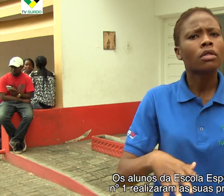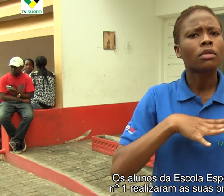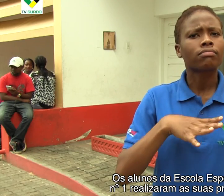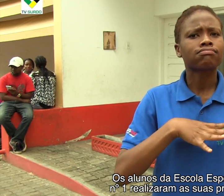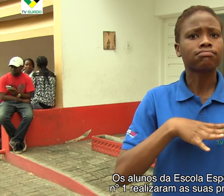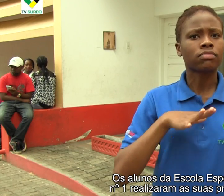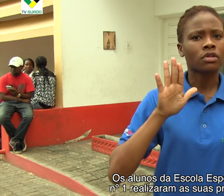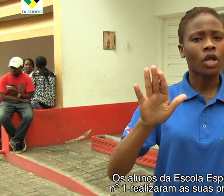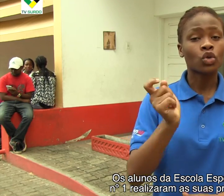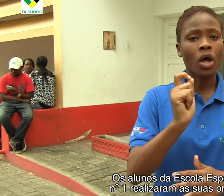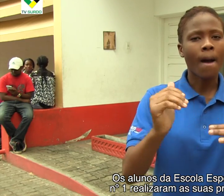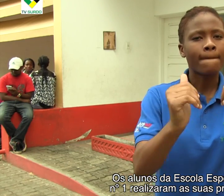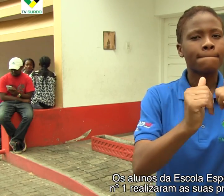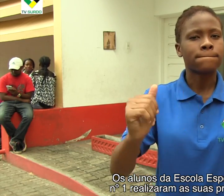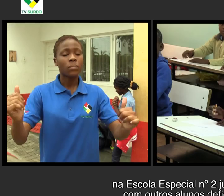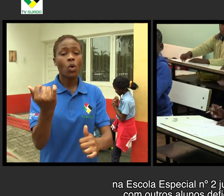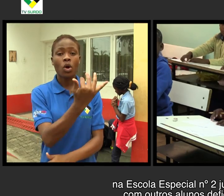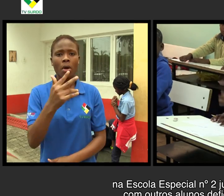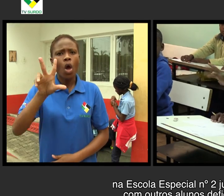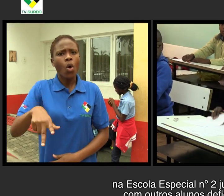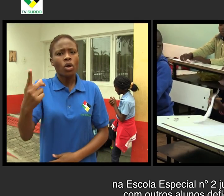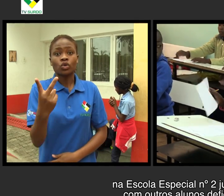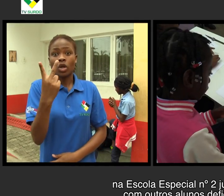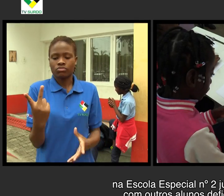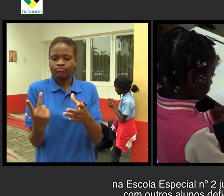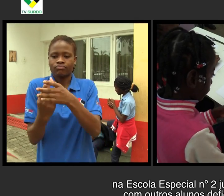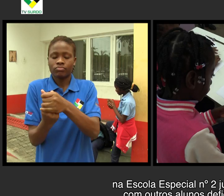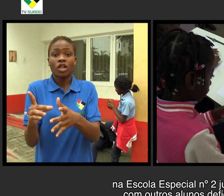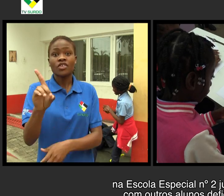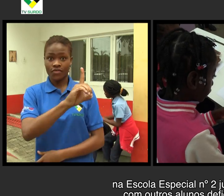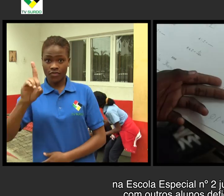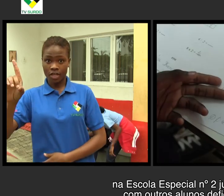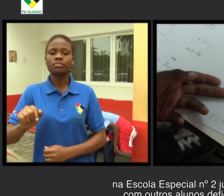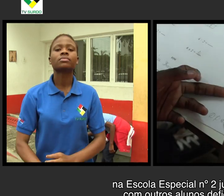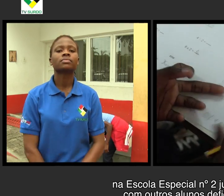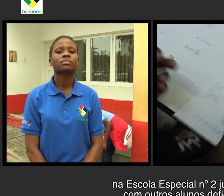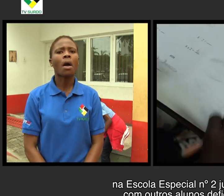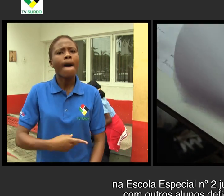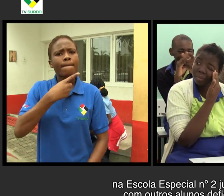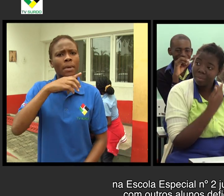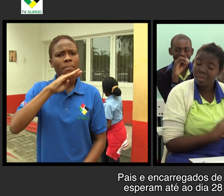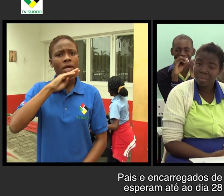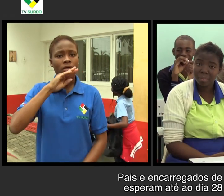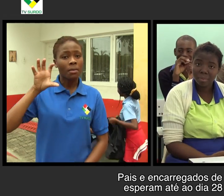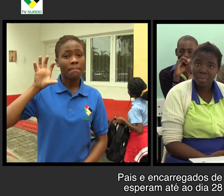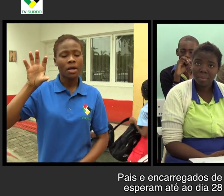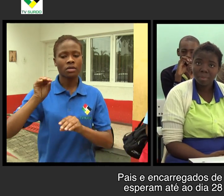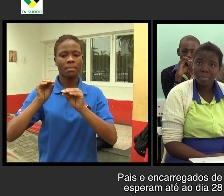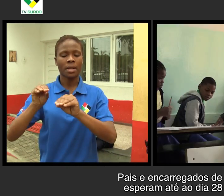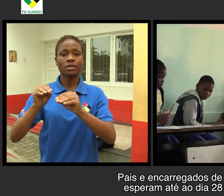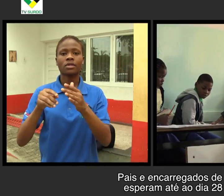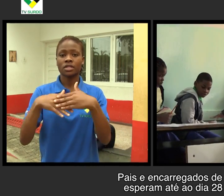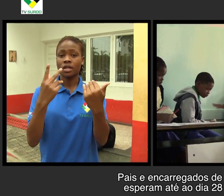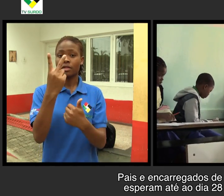Especial nº 1 realizaram as suas provas na Escola Especial nº 2, juntamente com os outros alunos deficientes. Os pais